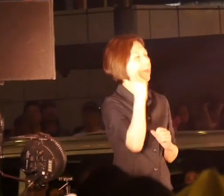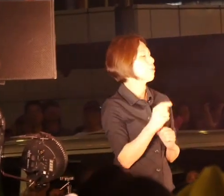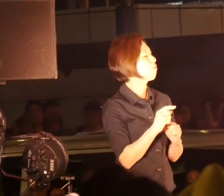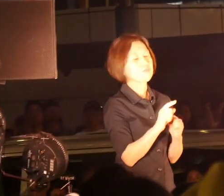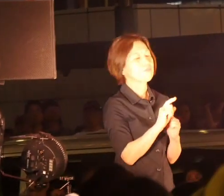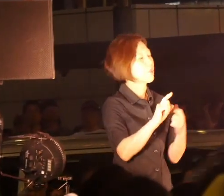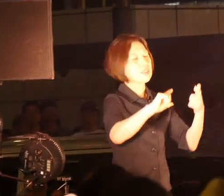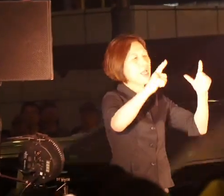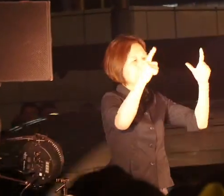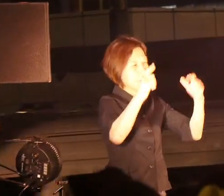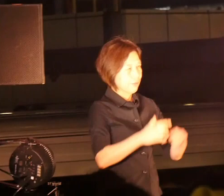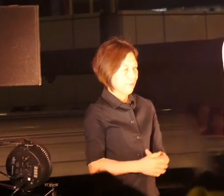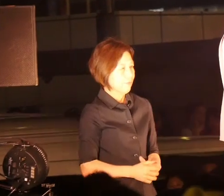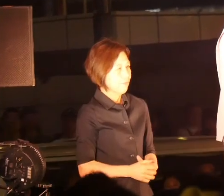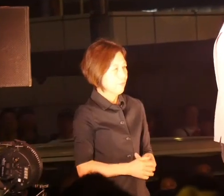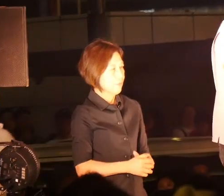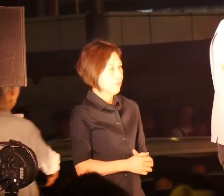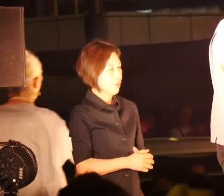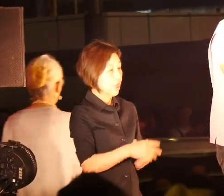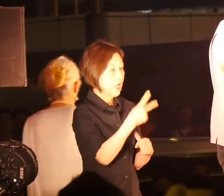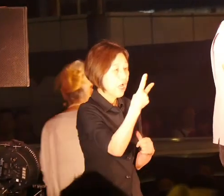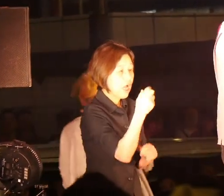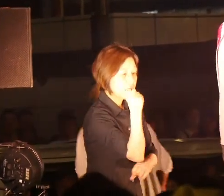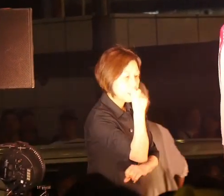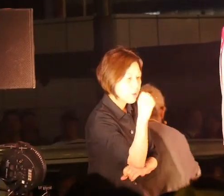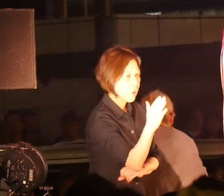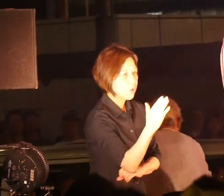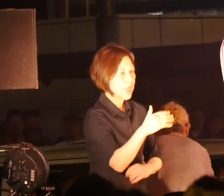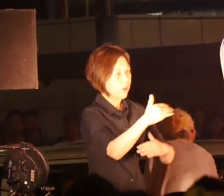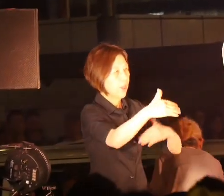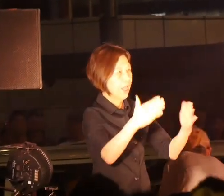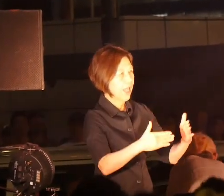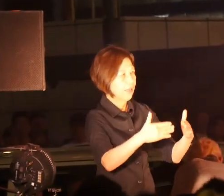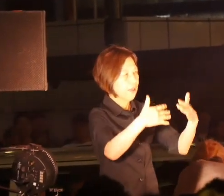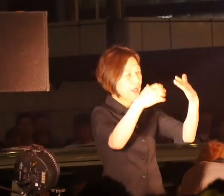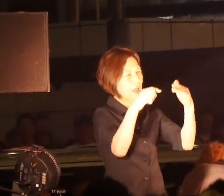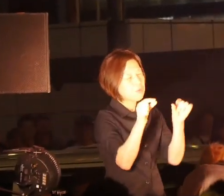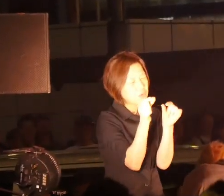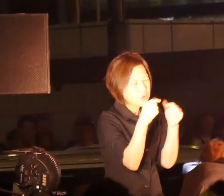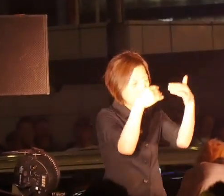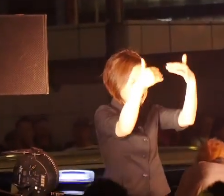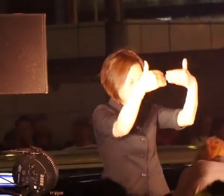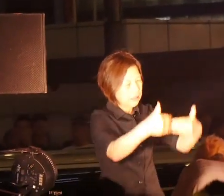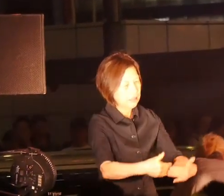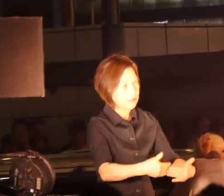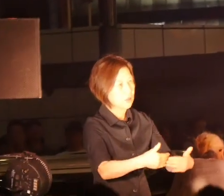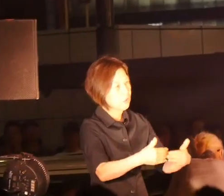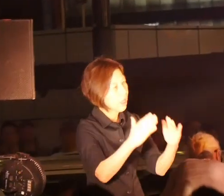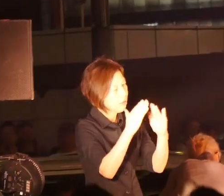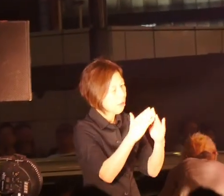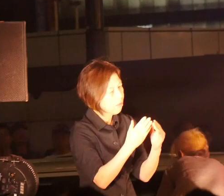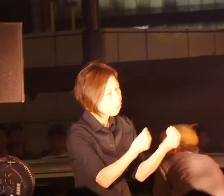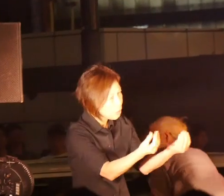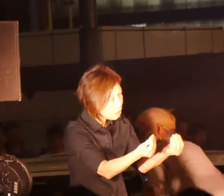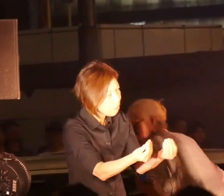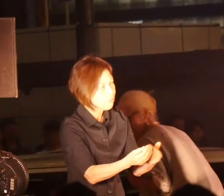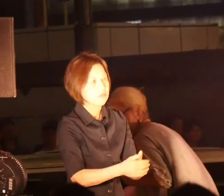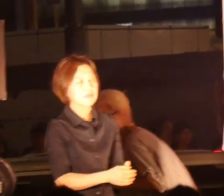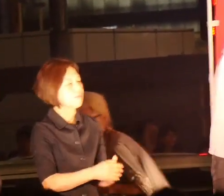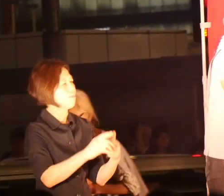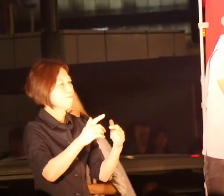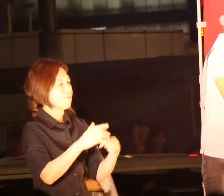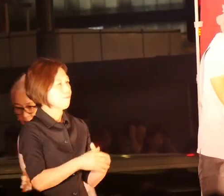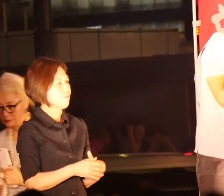んでもない。たった2畳ぐらいの部屋にベニヤ板で仕切られた家、それが家って呼べる？それだけじゃ